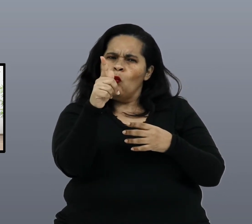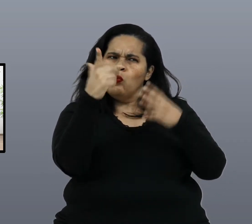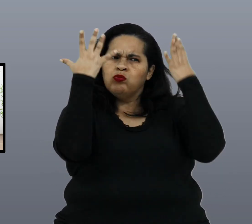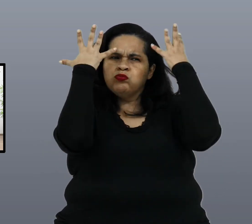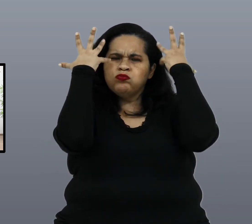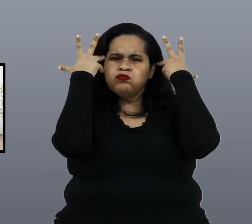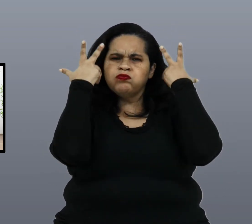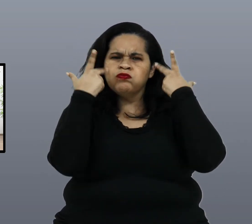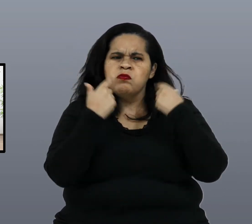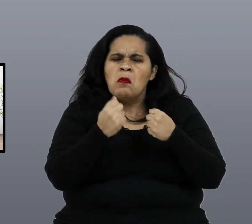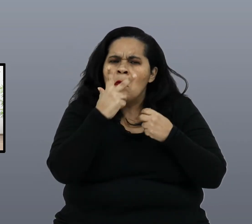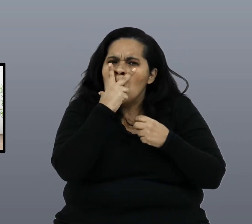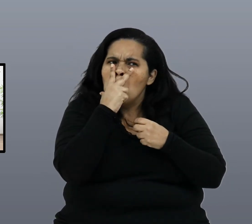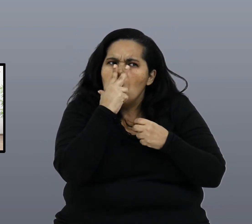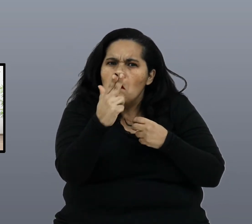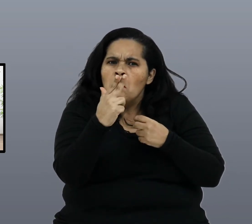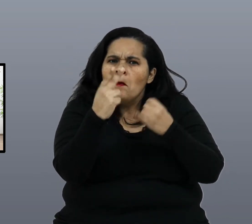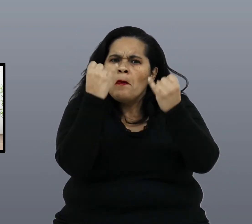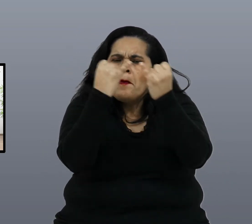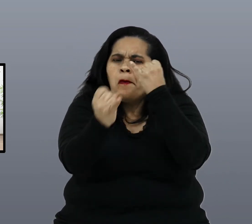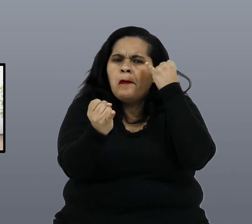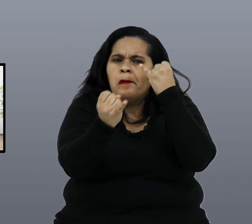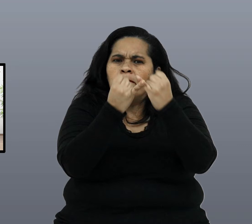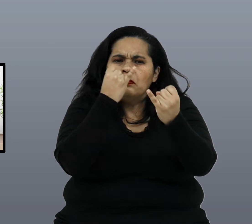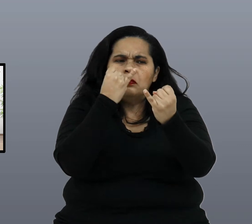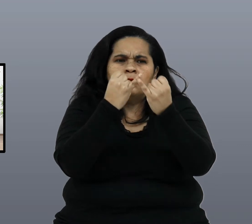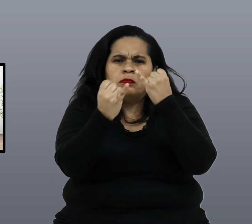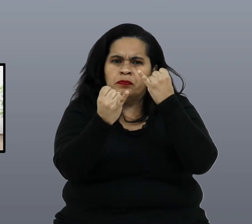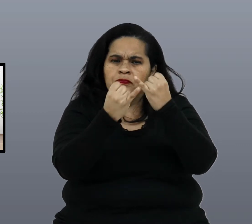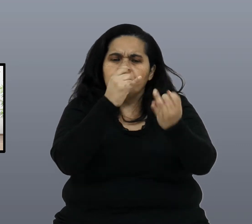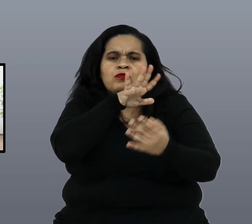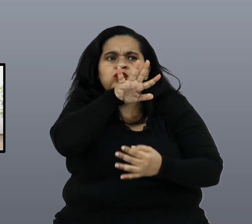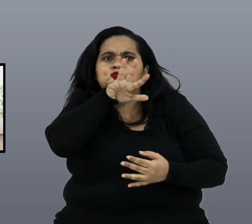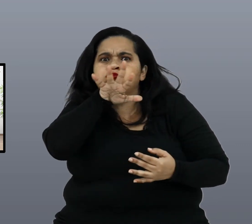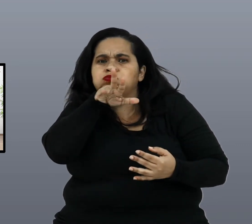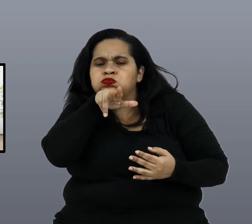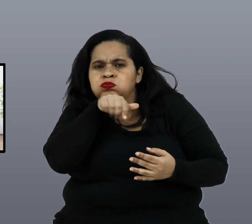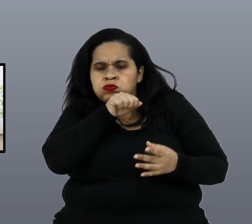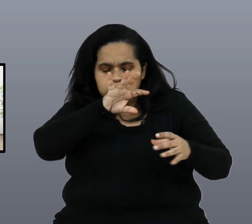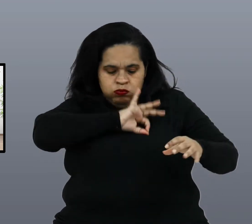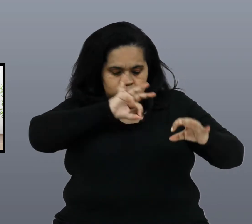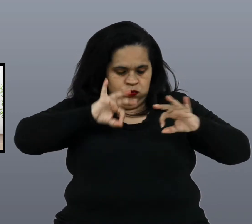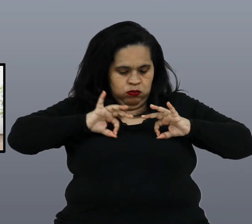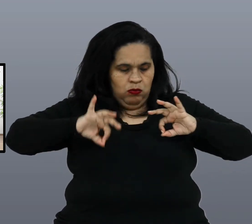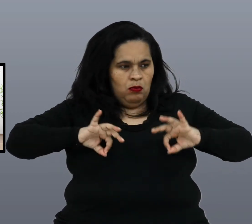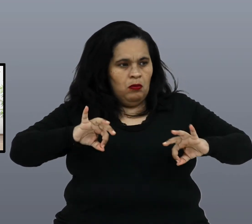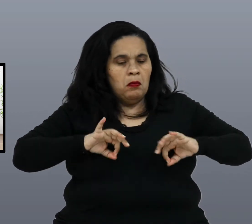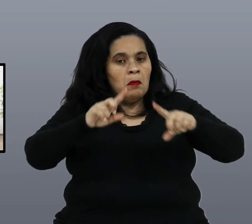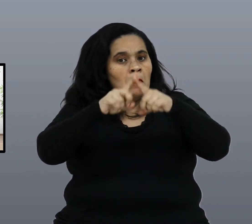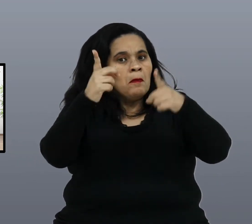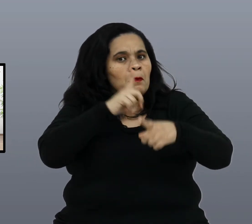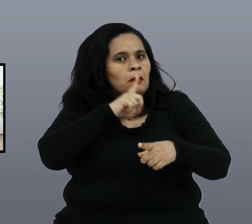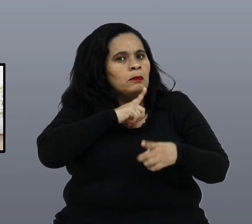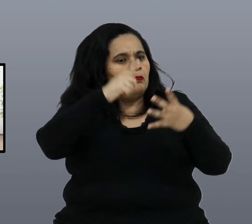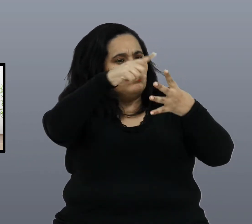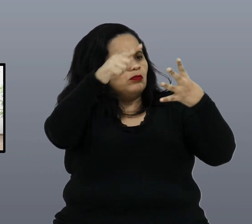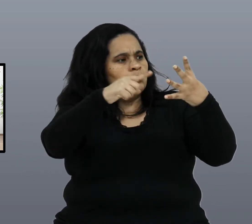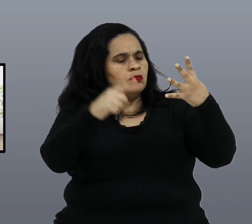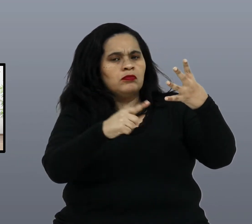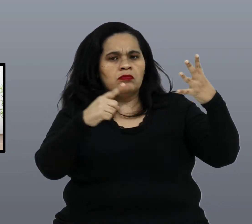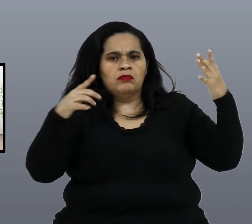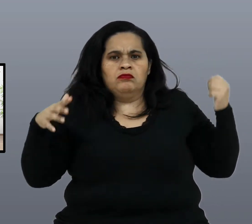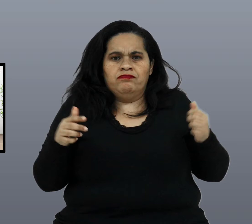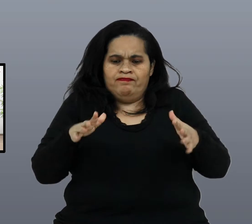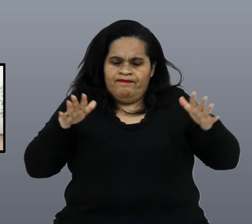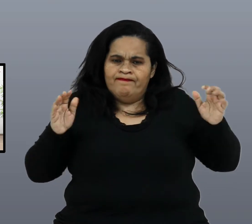com um leopardo. Nas costas tinha 4 asas, como as